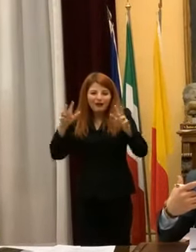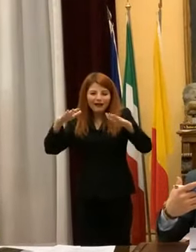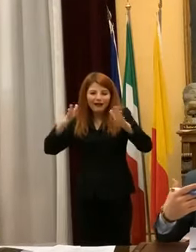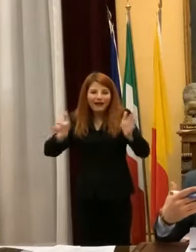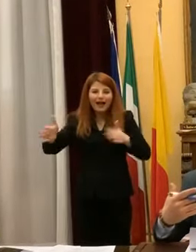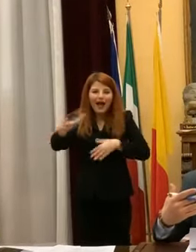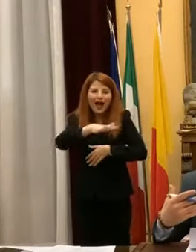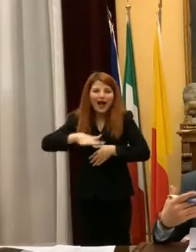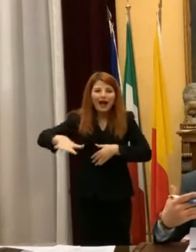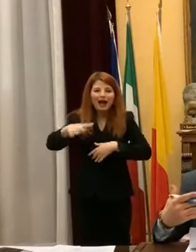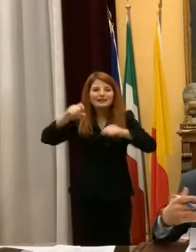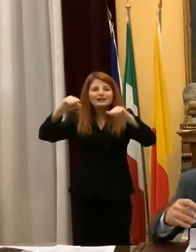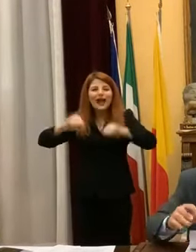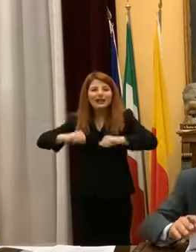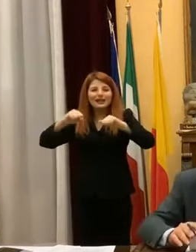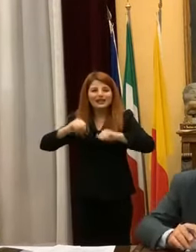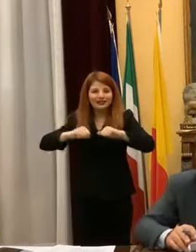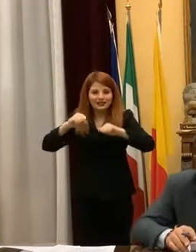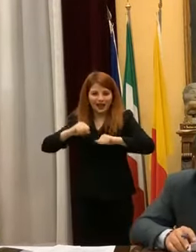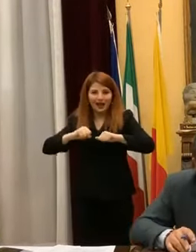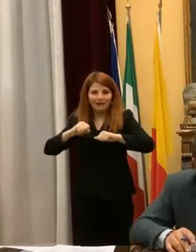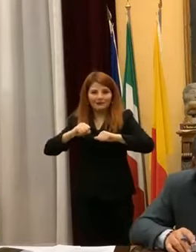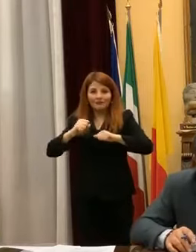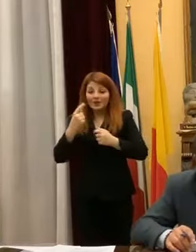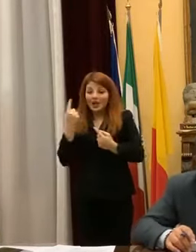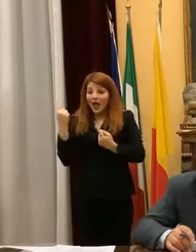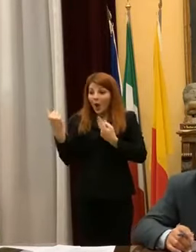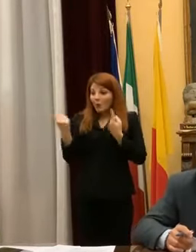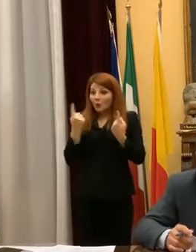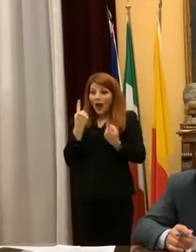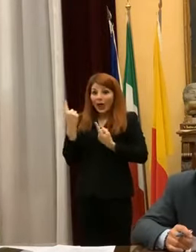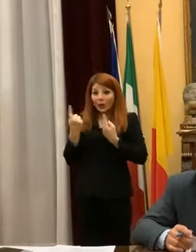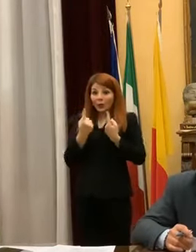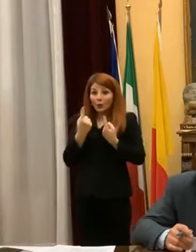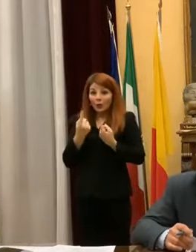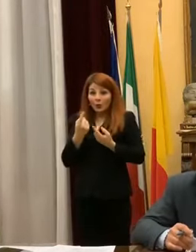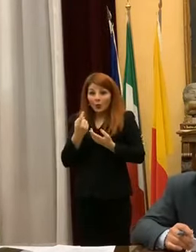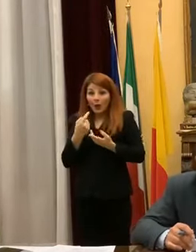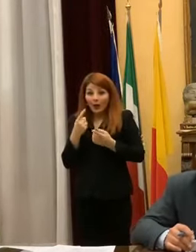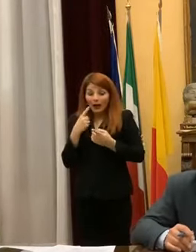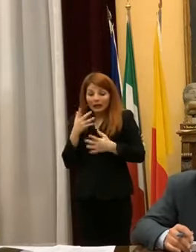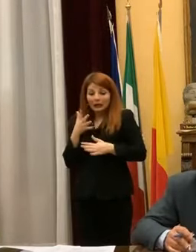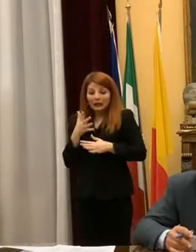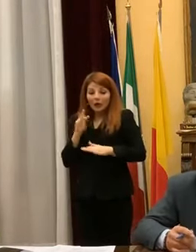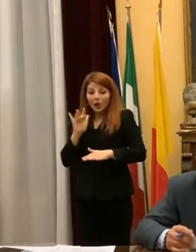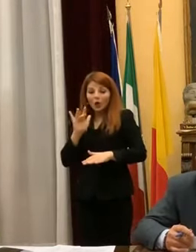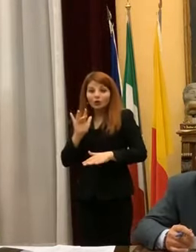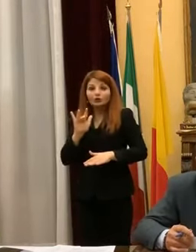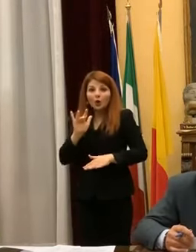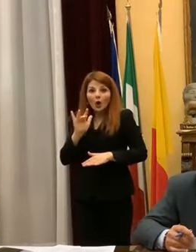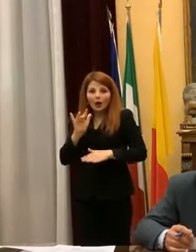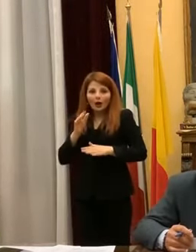perché ovviamente non accetta di entrare in questi sistemi.